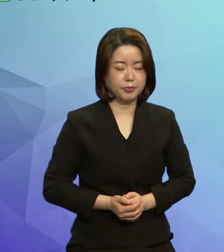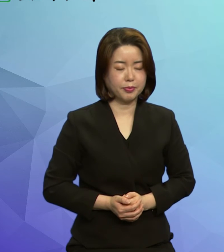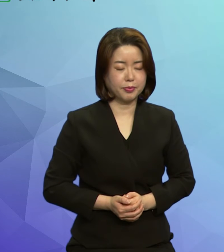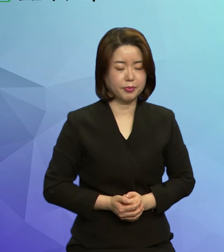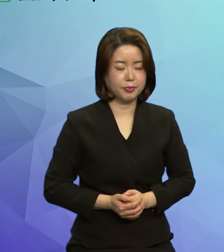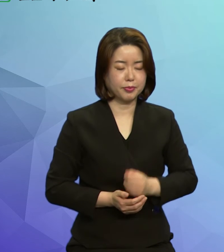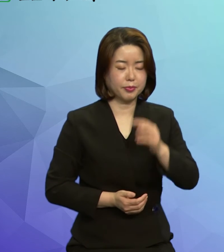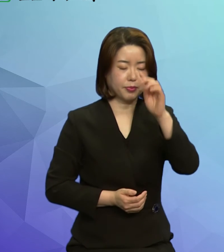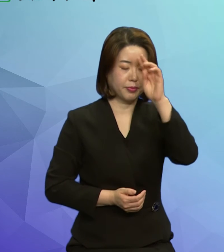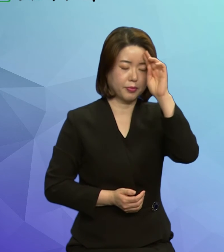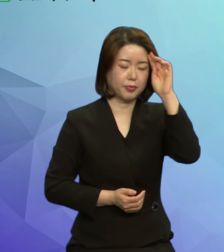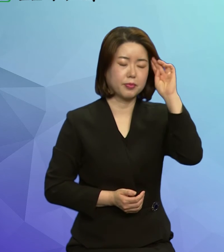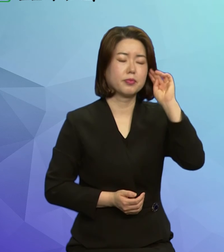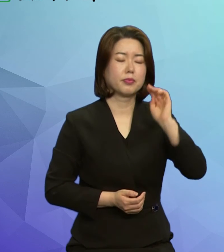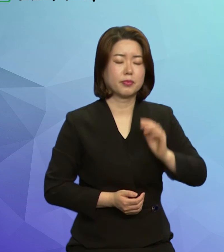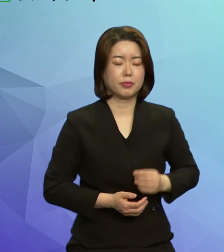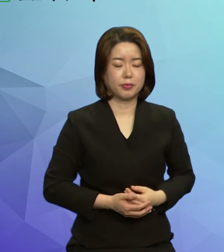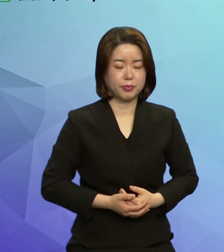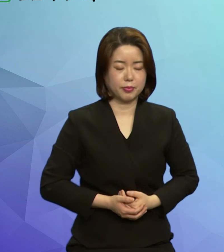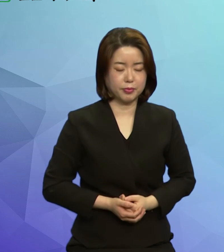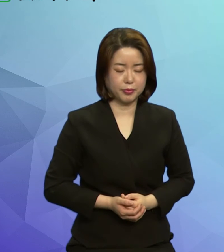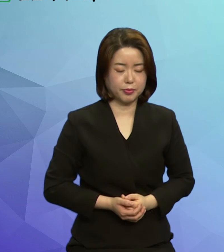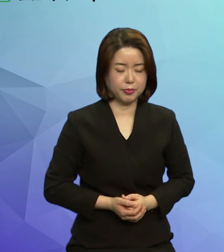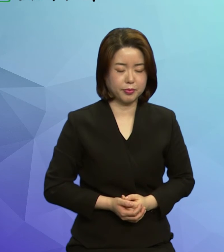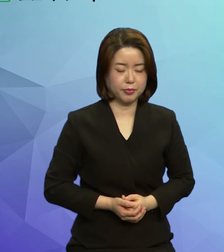하나님의 은혜를 놀라우게 부어주시기를